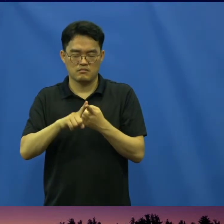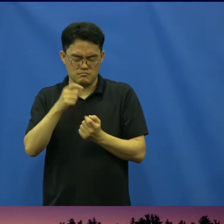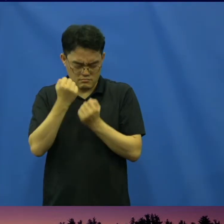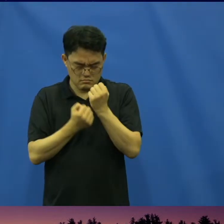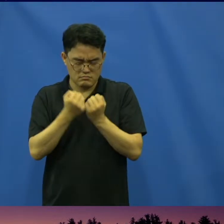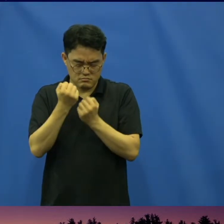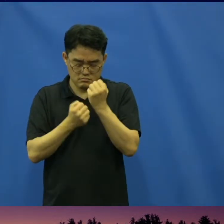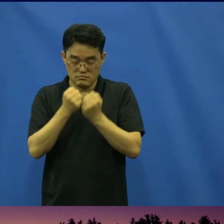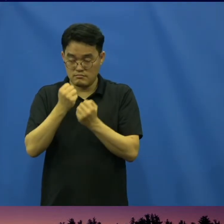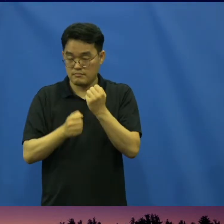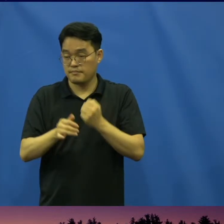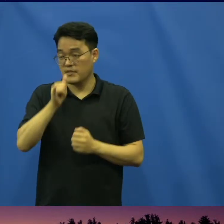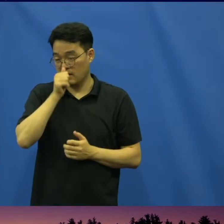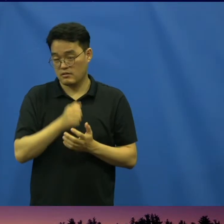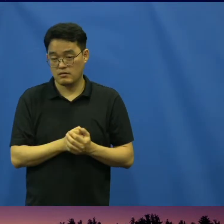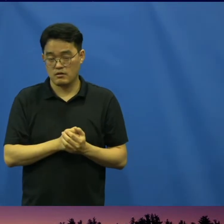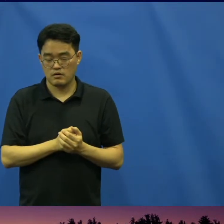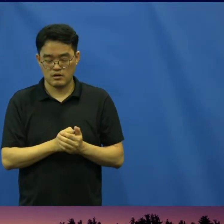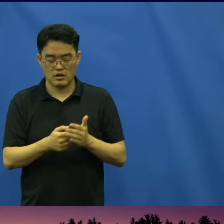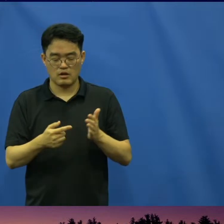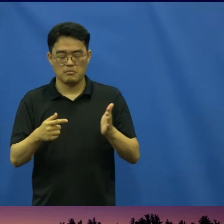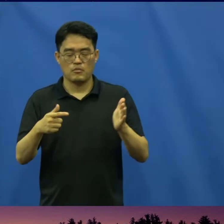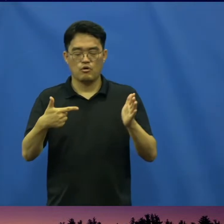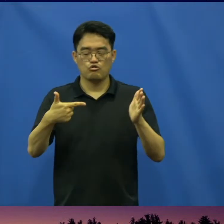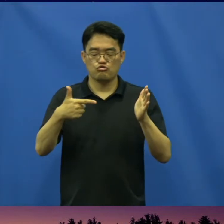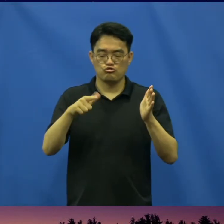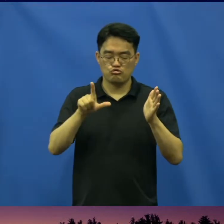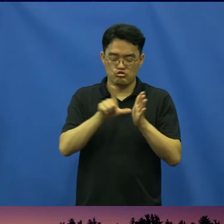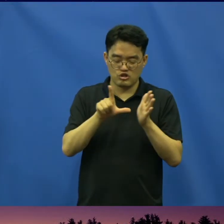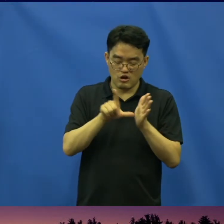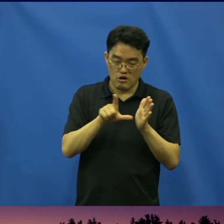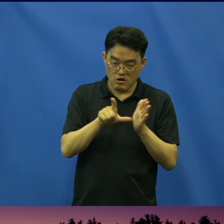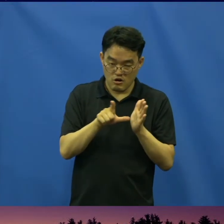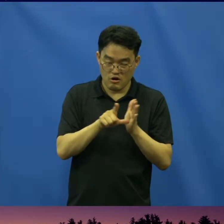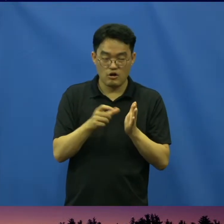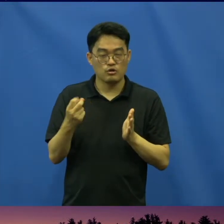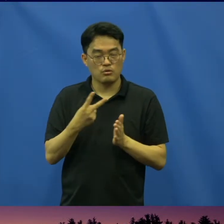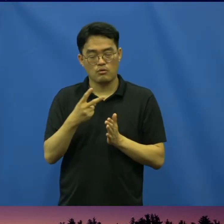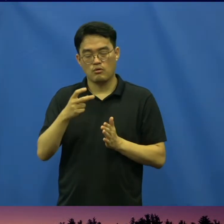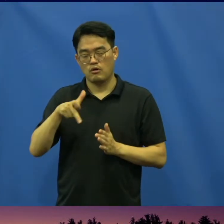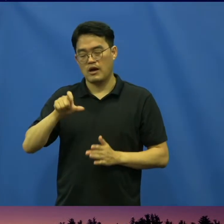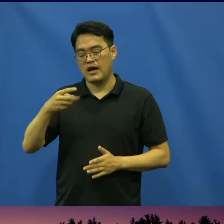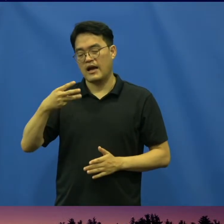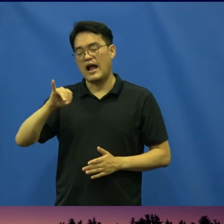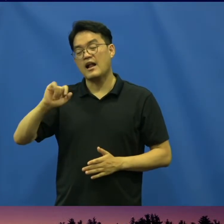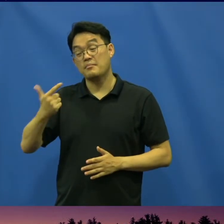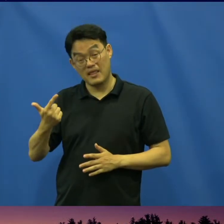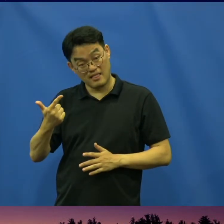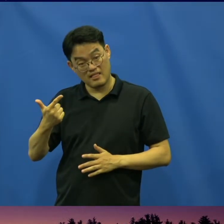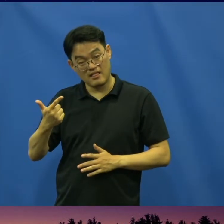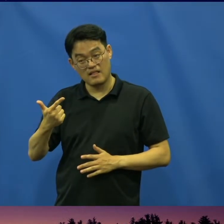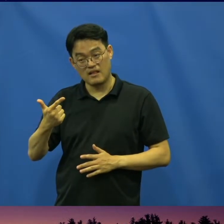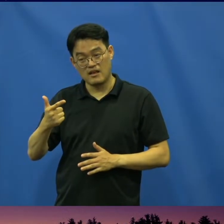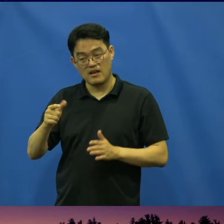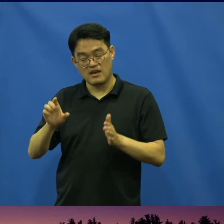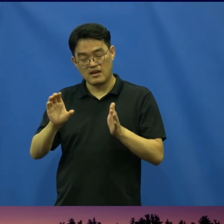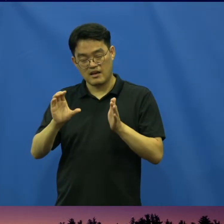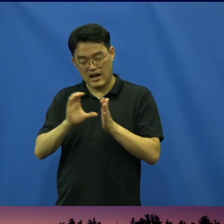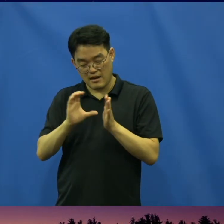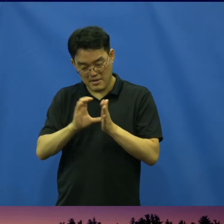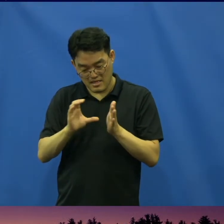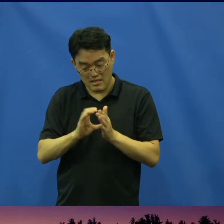30대에 이미 로마서 주석가 탁월한 책을 썼어요. 존 칼빈이 기독교 강령과 같은